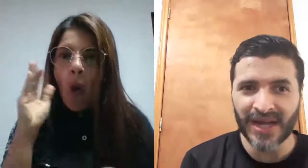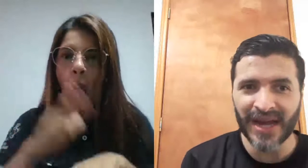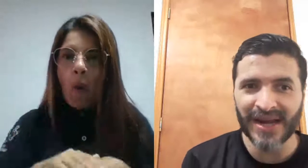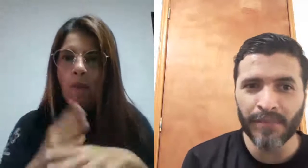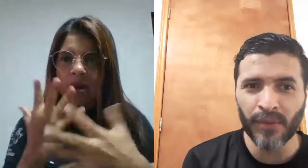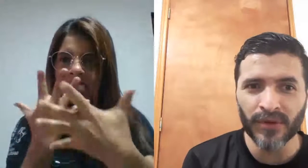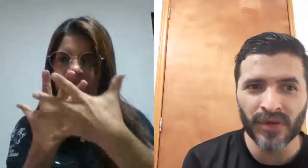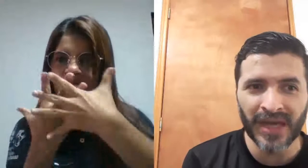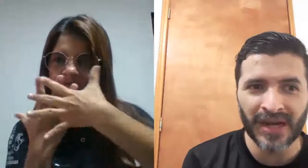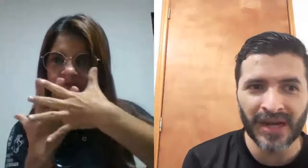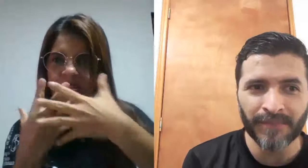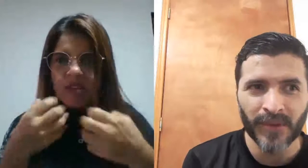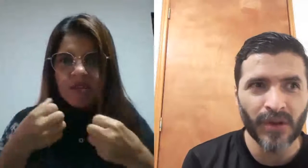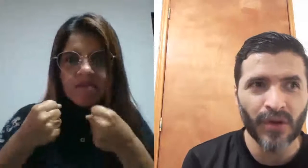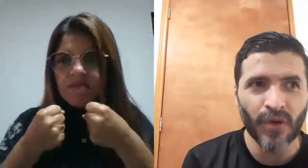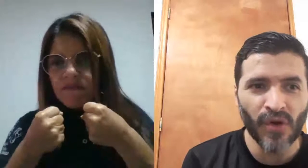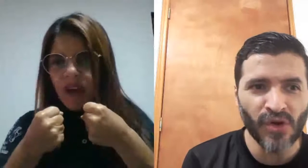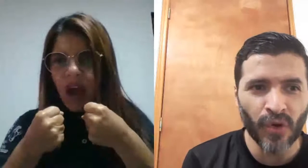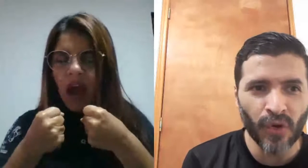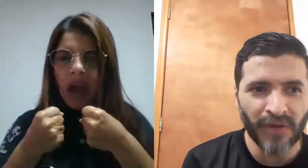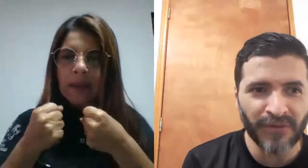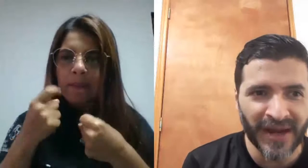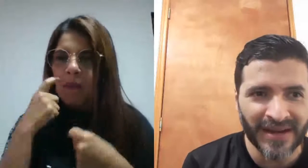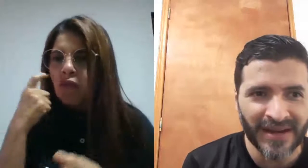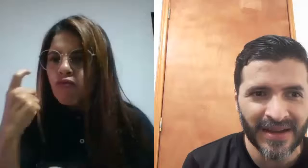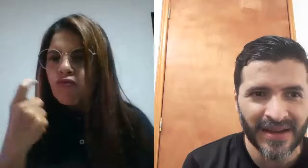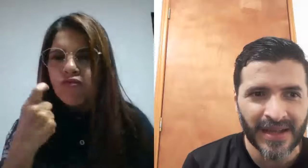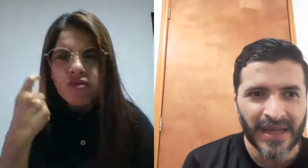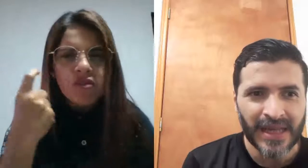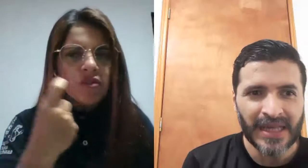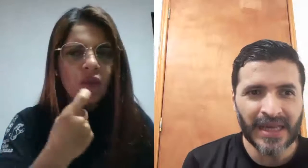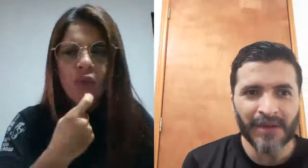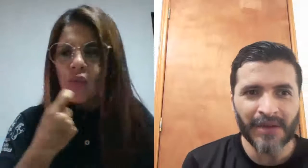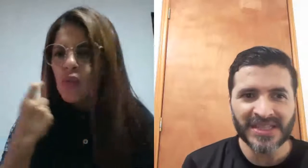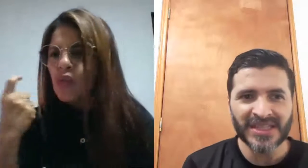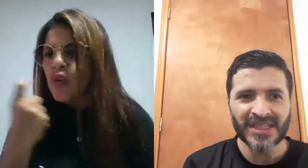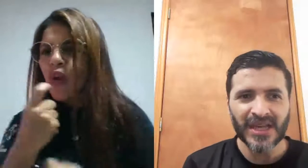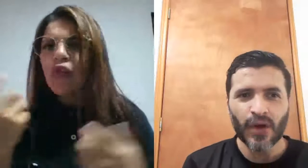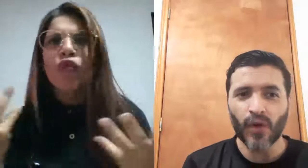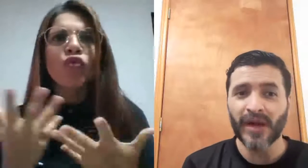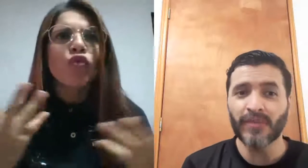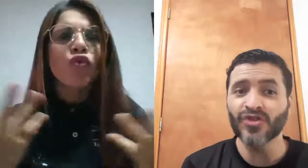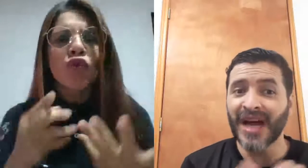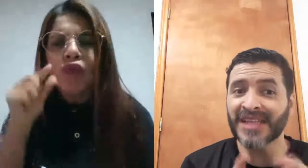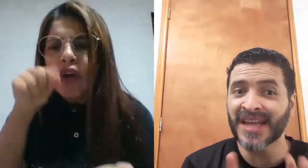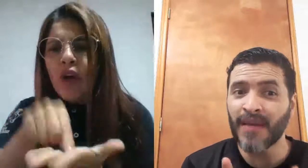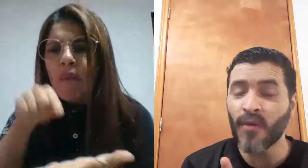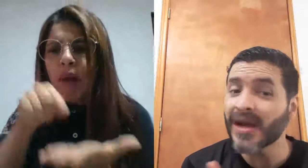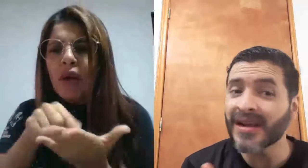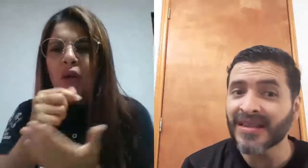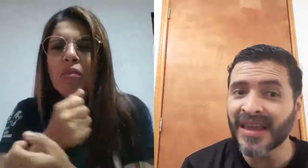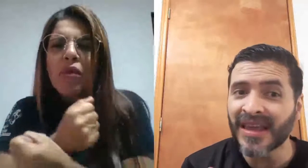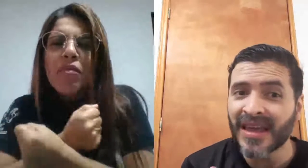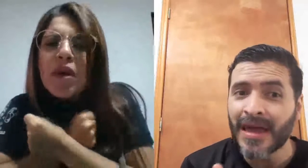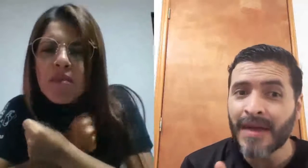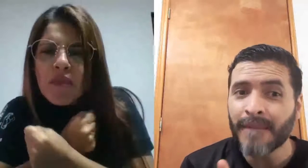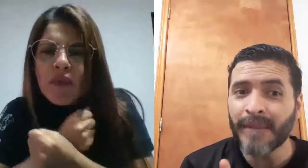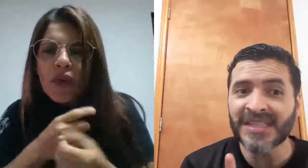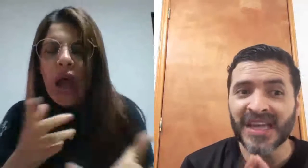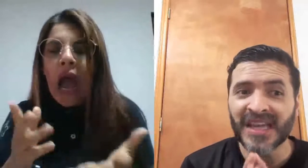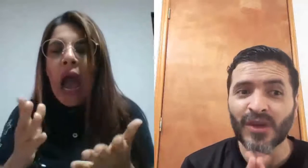Empezamos a buscarla por doquier con loco afán y a veces corremos hacia la